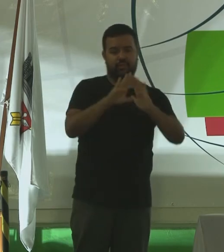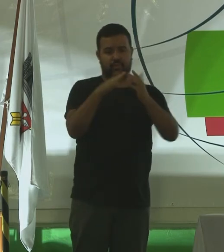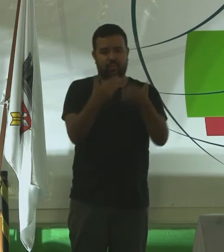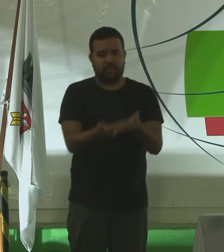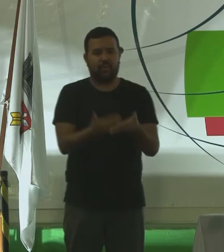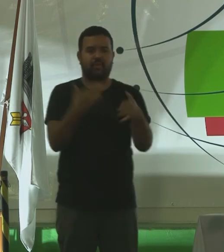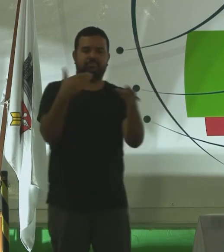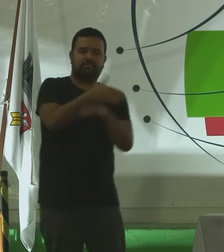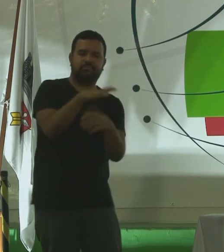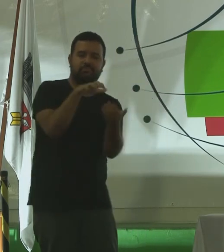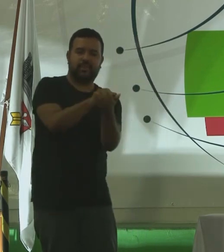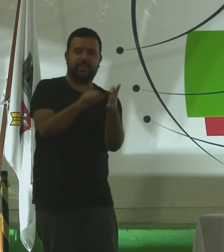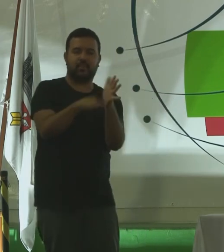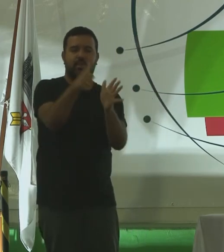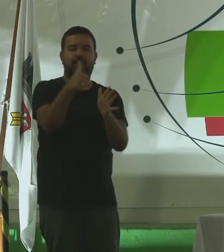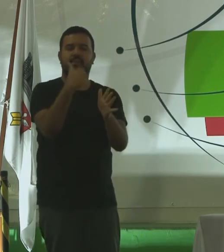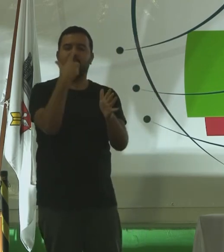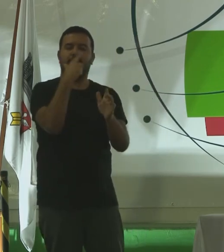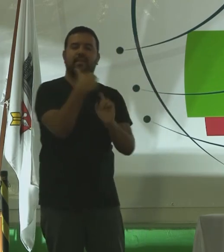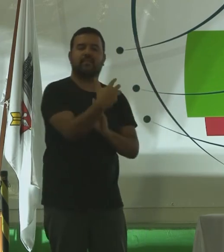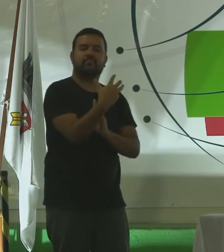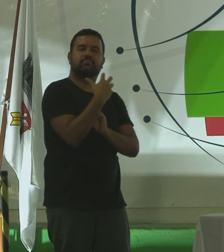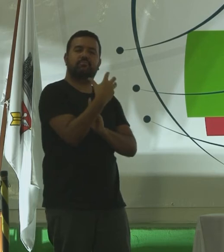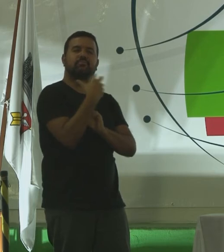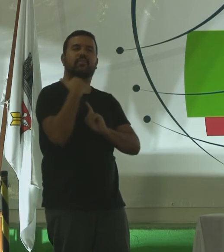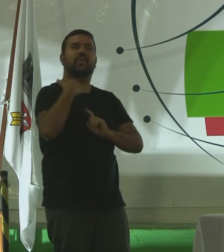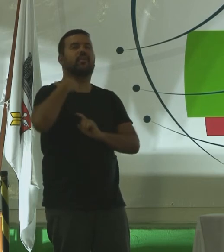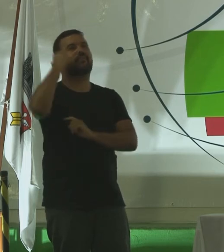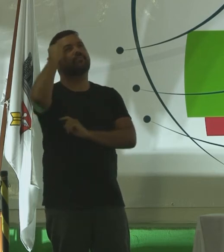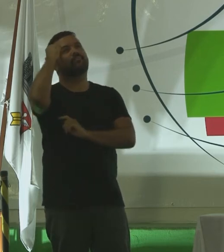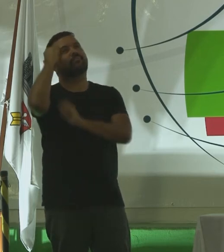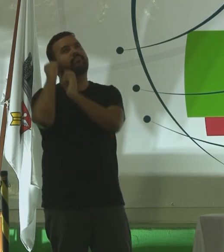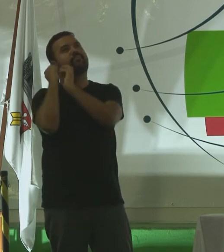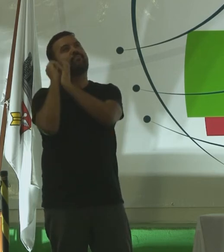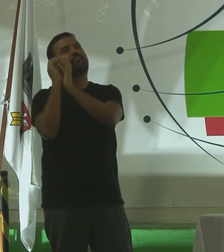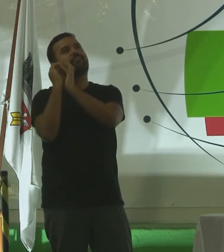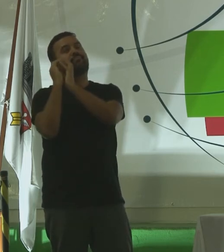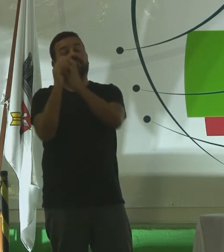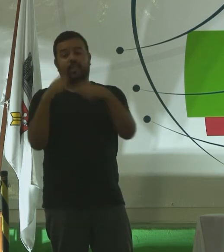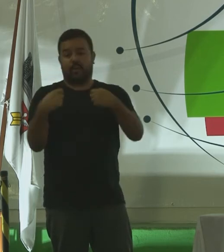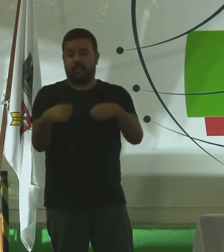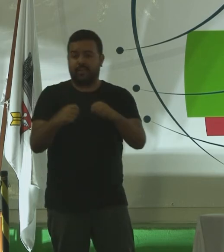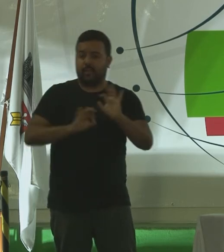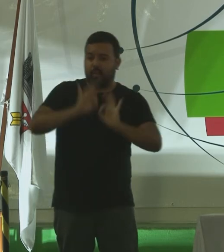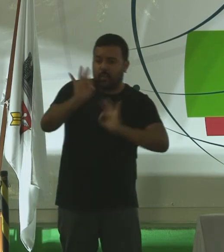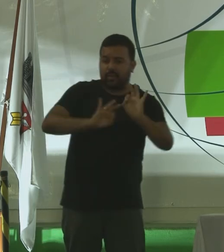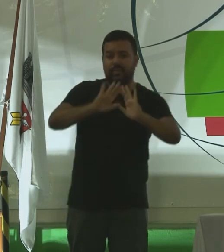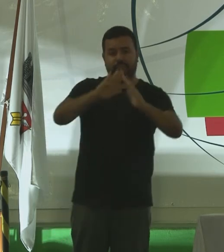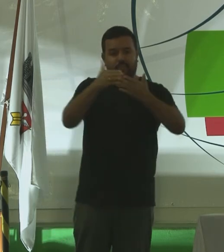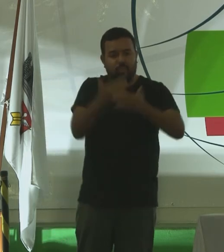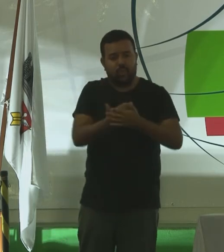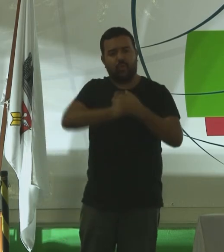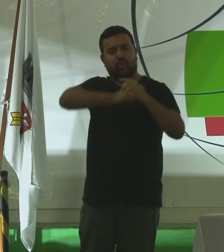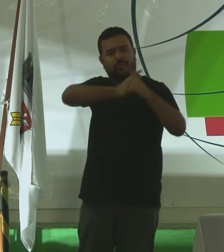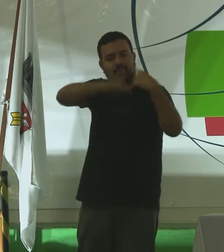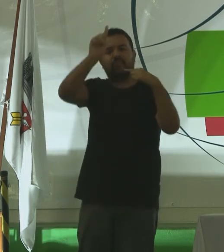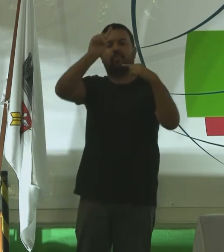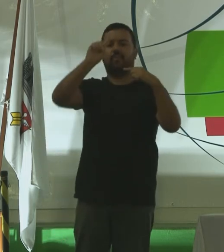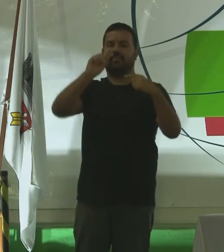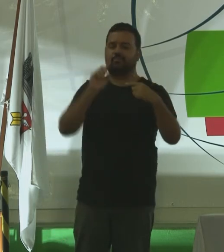escola, ele nos faz pensar que a gente tem que construir uma escola, a gente tem que transformar essa